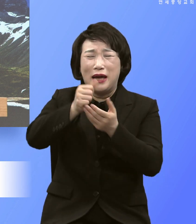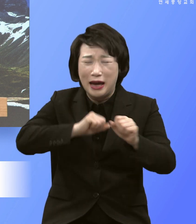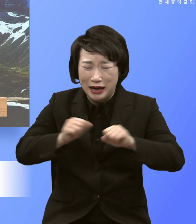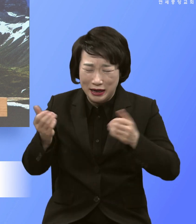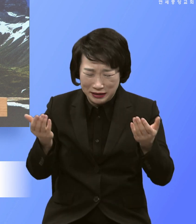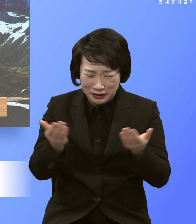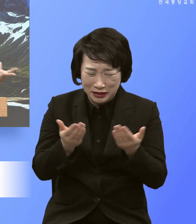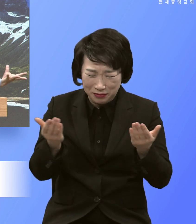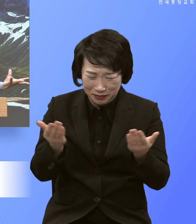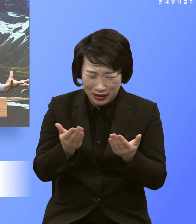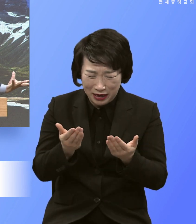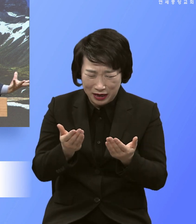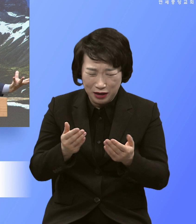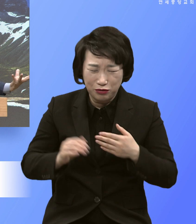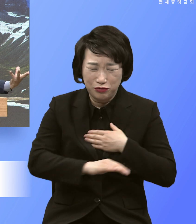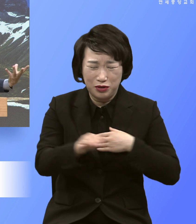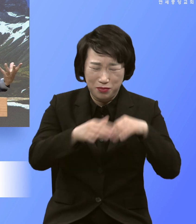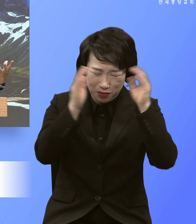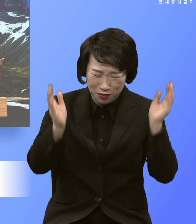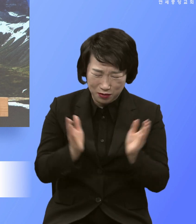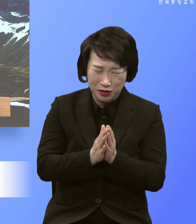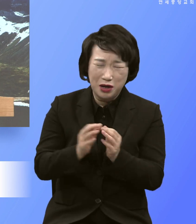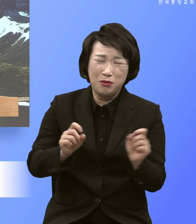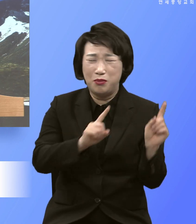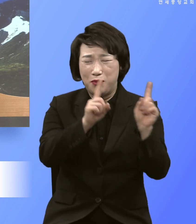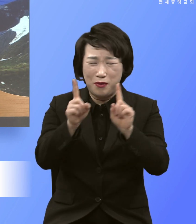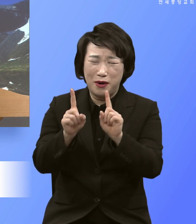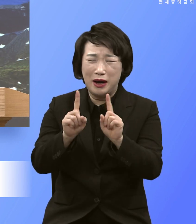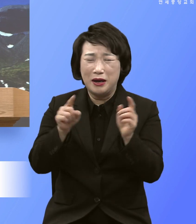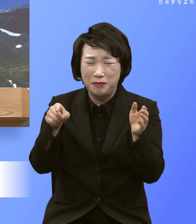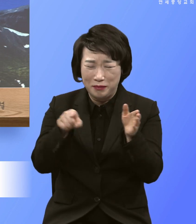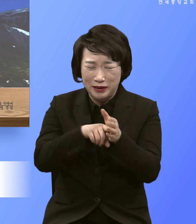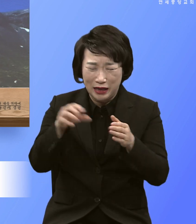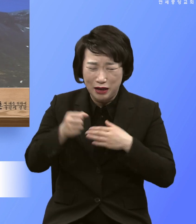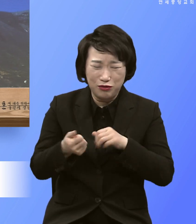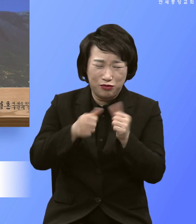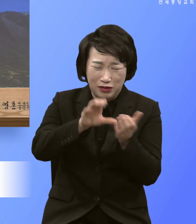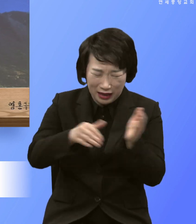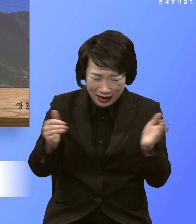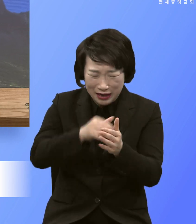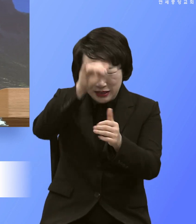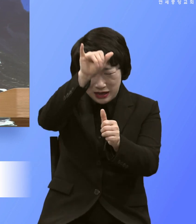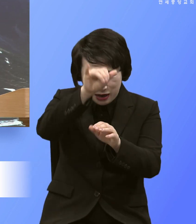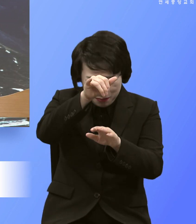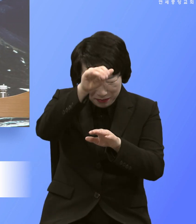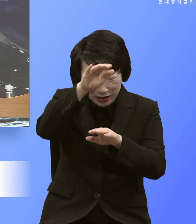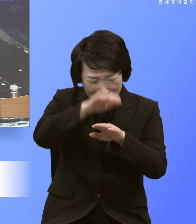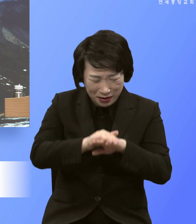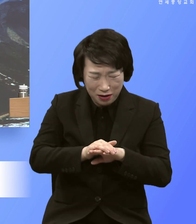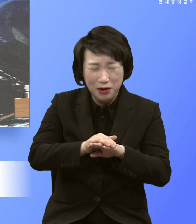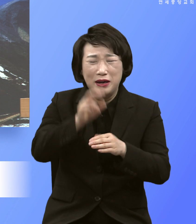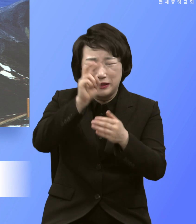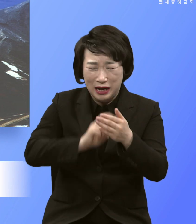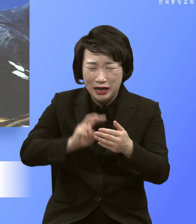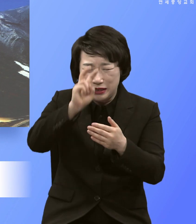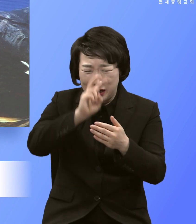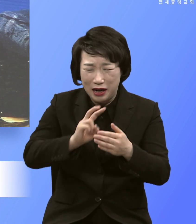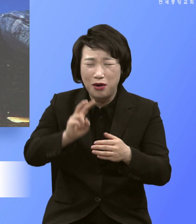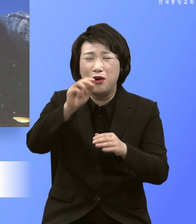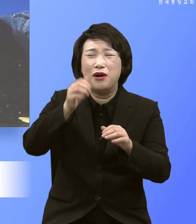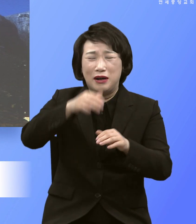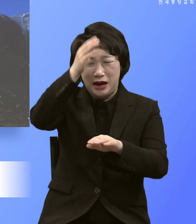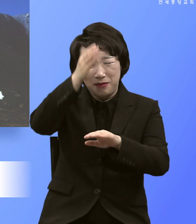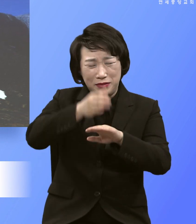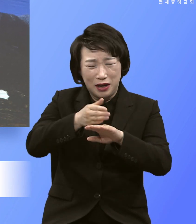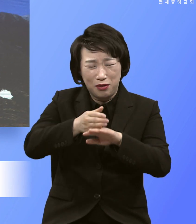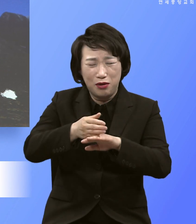주가 하셨습니다. 우리 모두 부활의 믿음으로 죽도록 예배하고 죽도록 찬양하고 죽도록